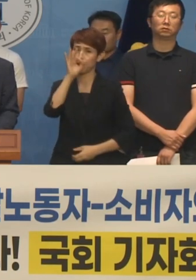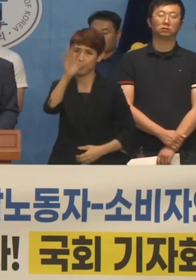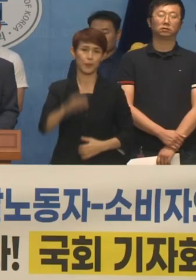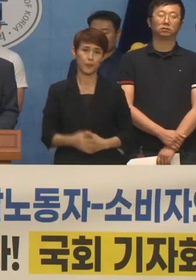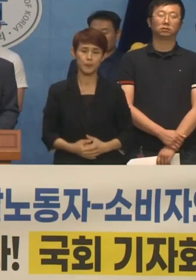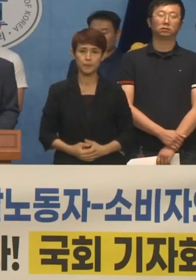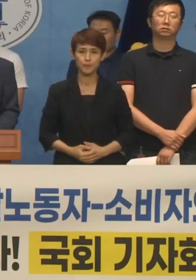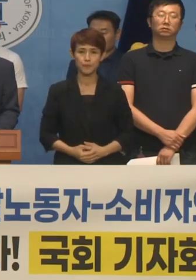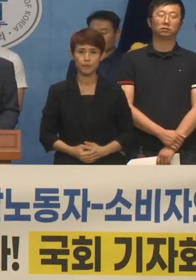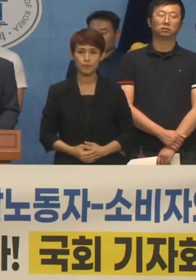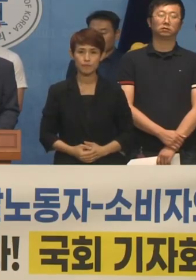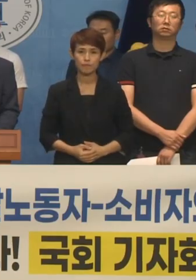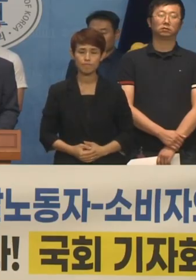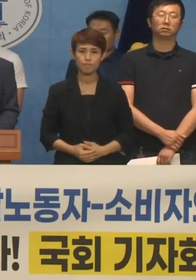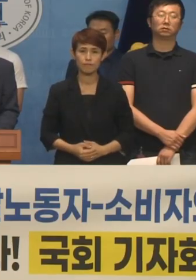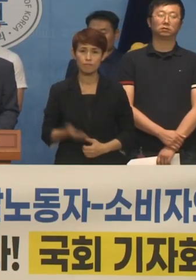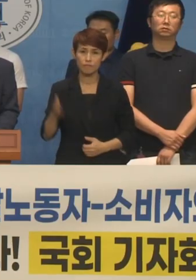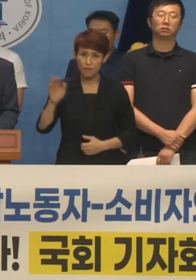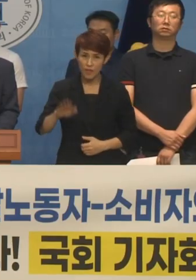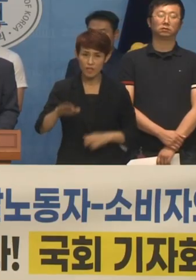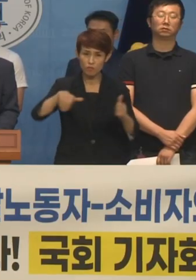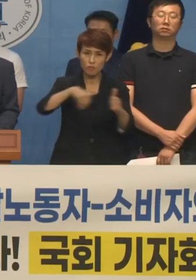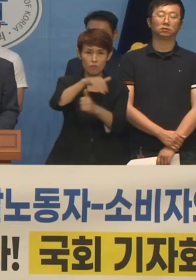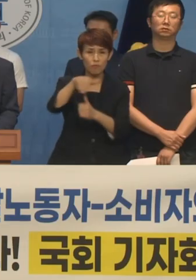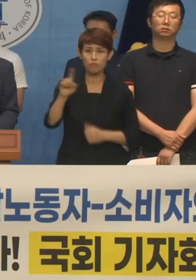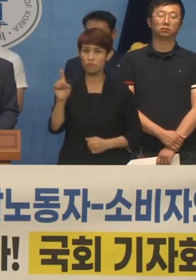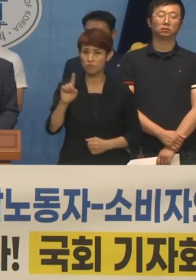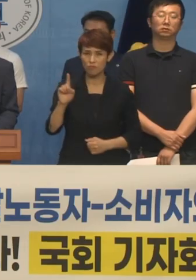수 없습니다. 그러나 작금의